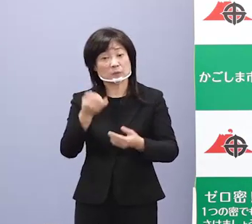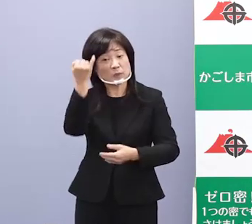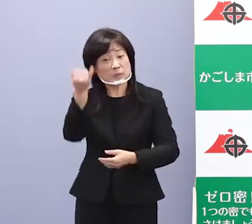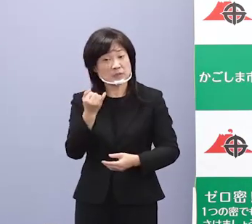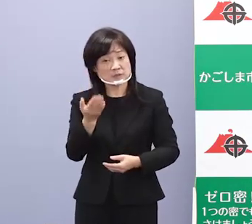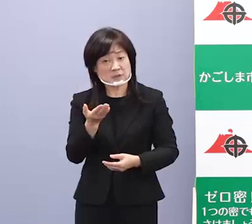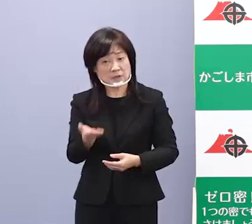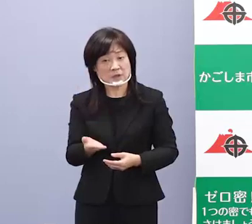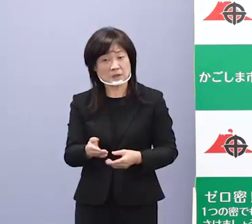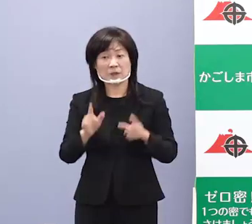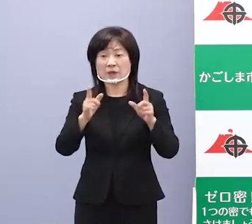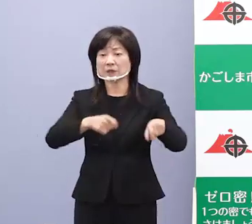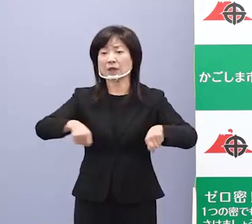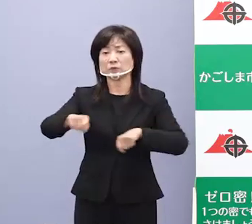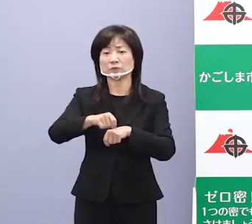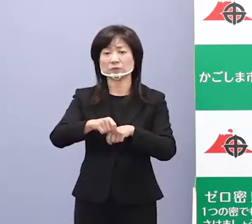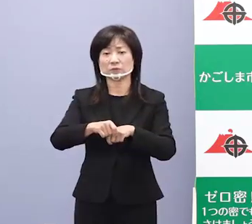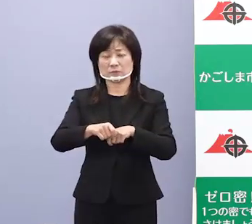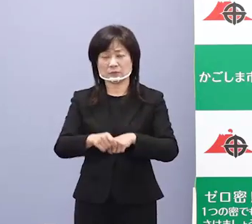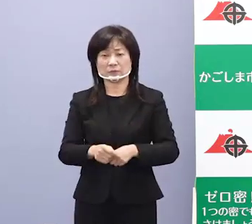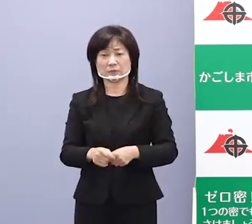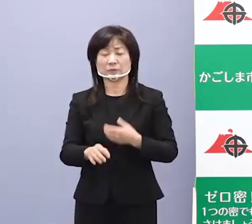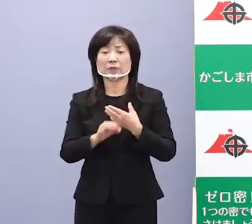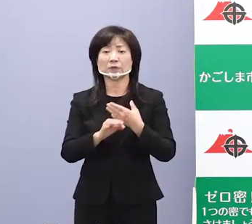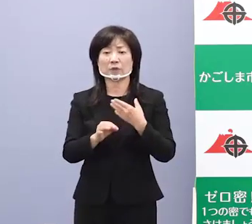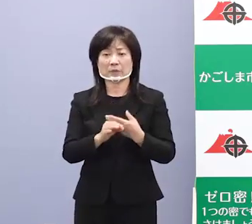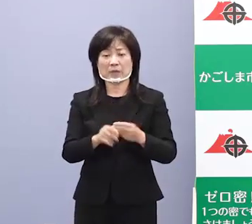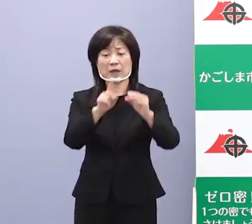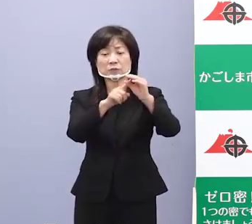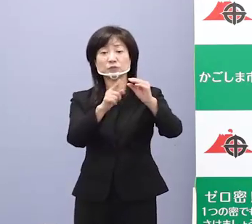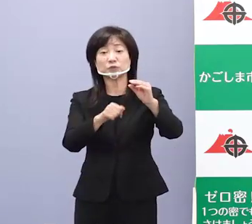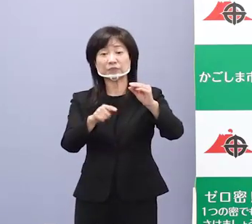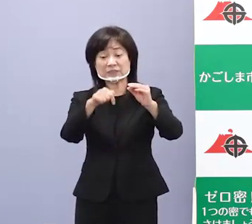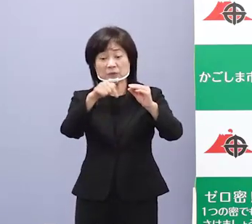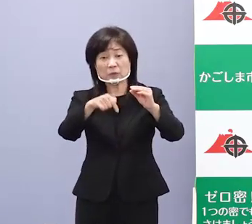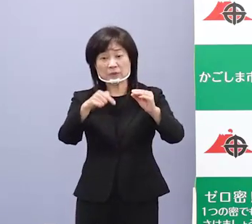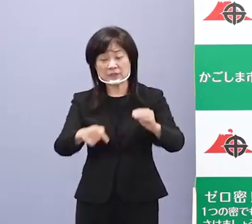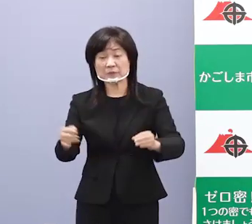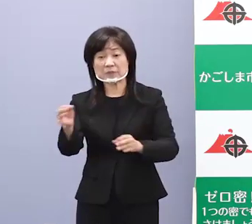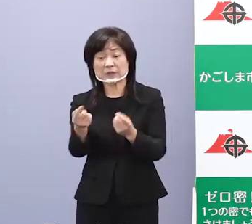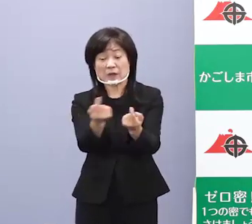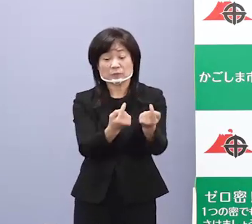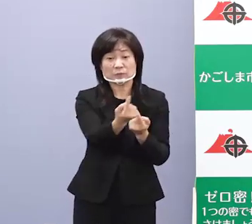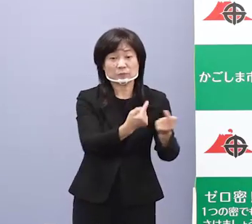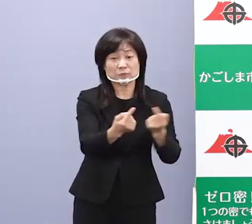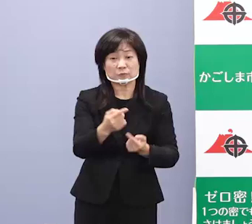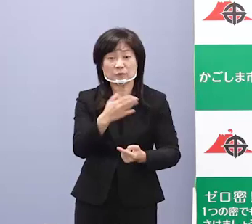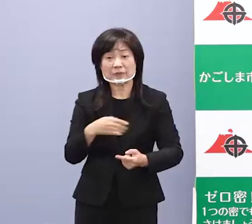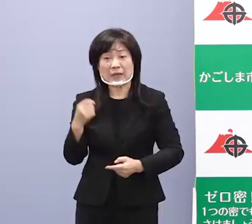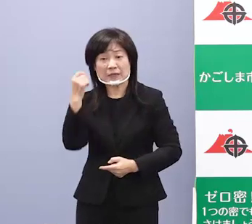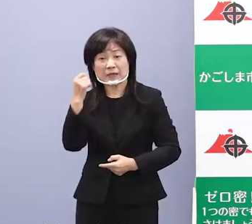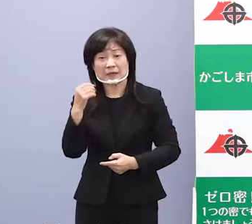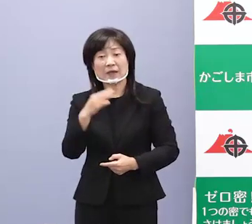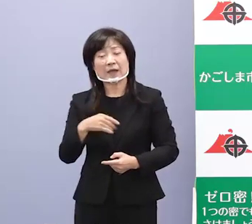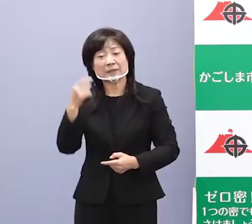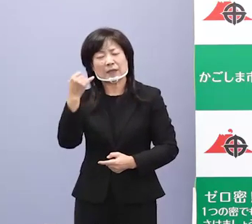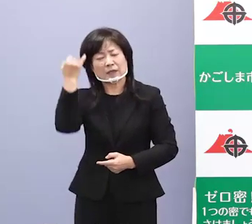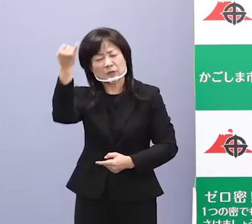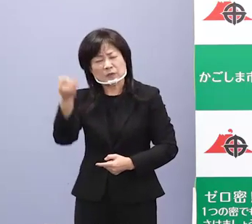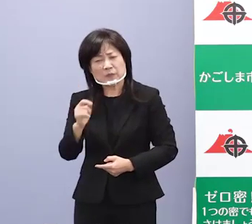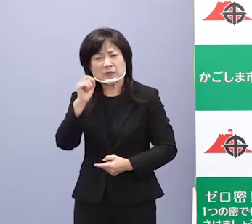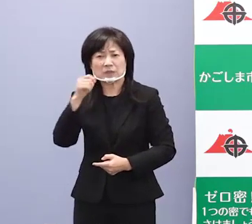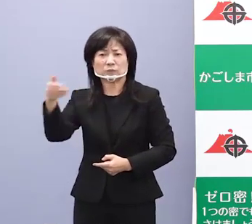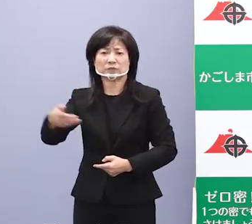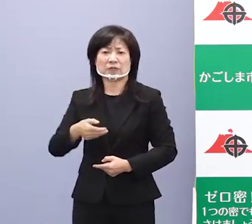ージですか？ そういったのとは逆でですね、むしろその中心市街地どう繰り出すかというところの体感だというふうに思っています。 体感がちょっとイメージが